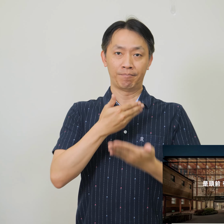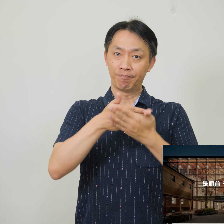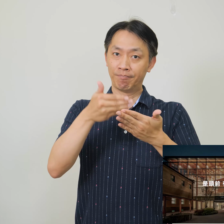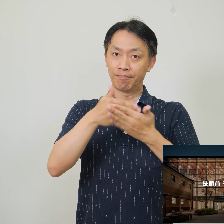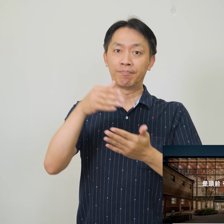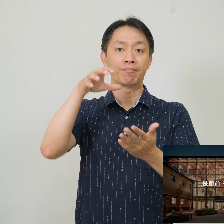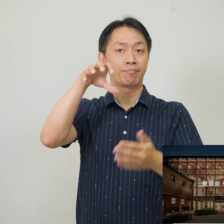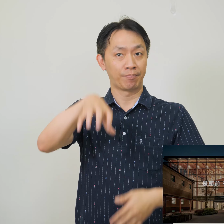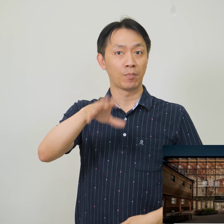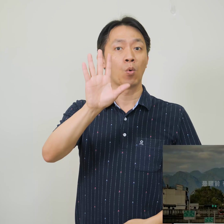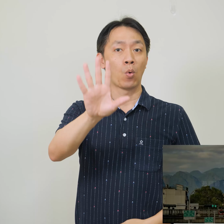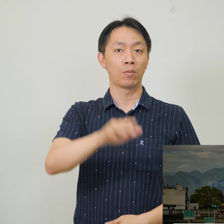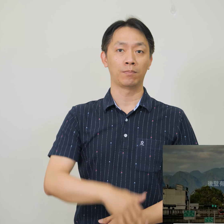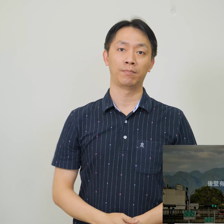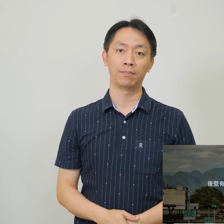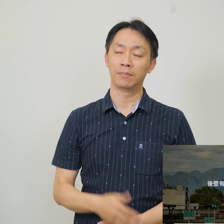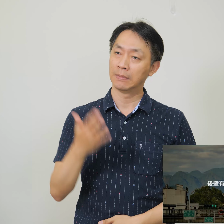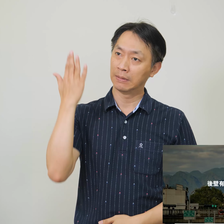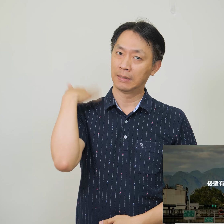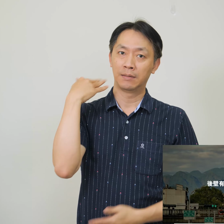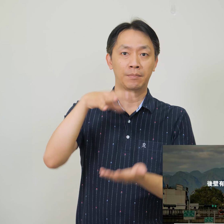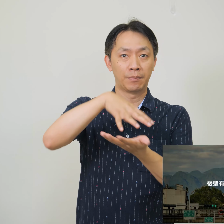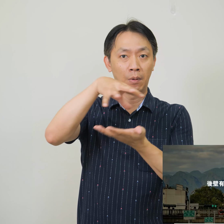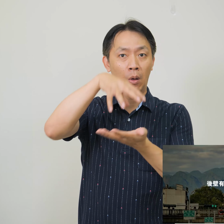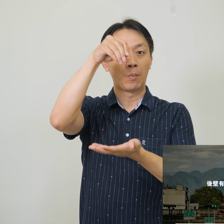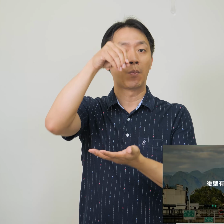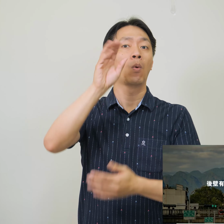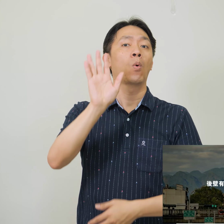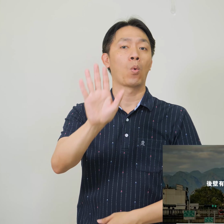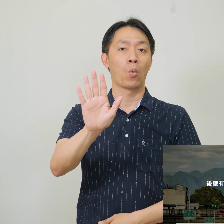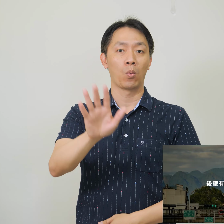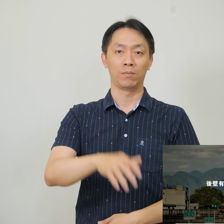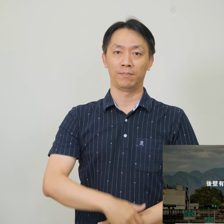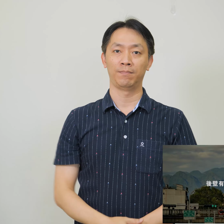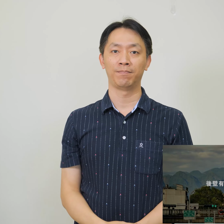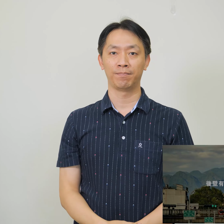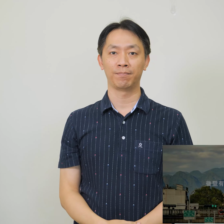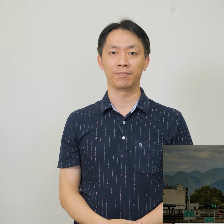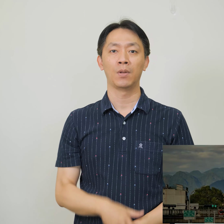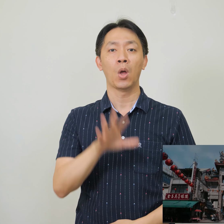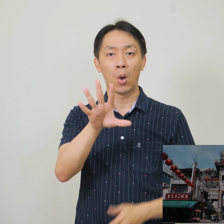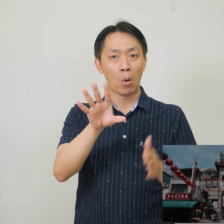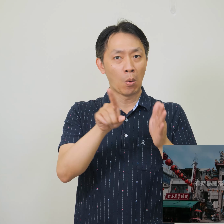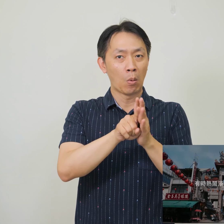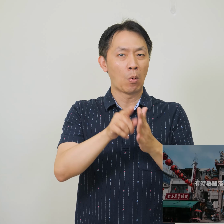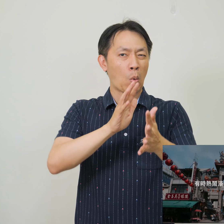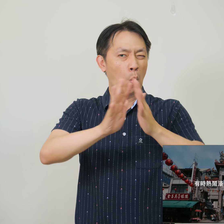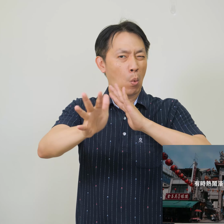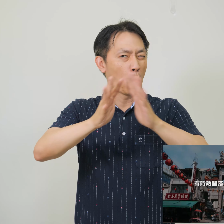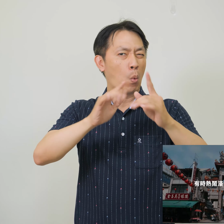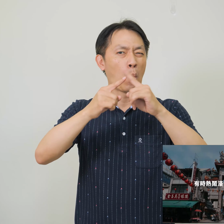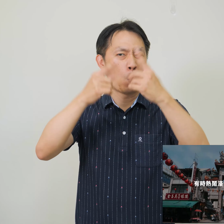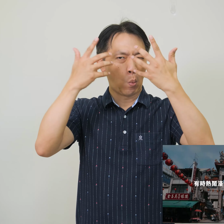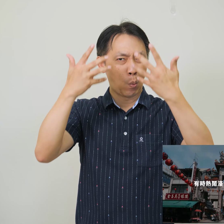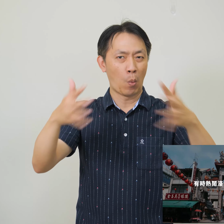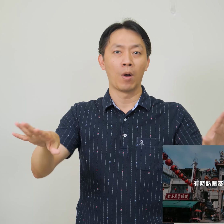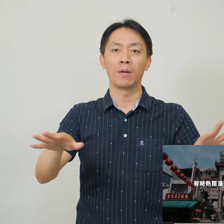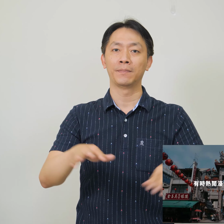馆照路，后壁有阿里山看顾。有时闹热滚